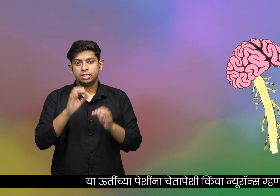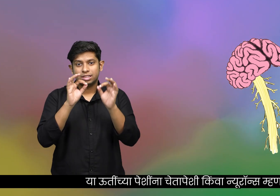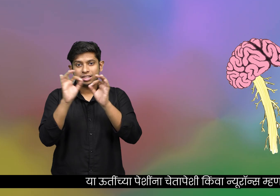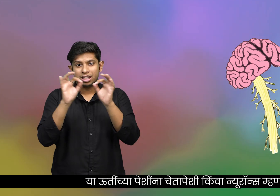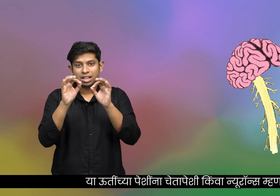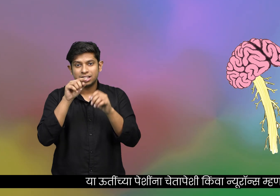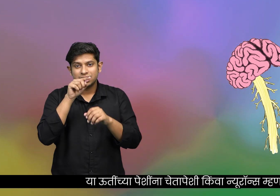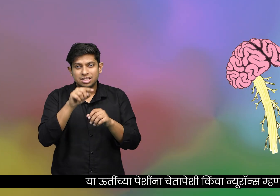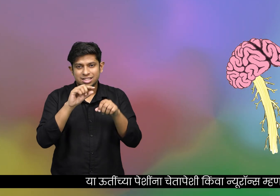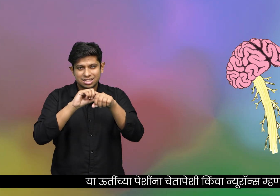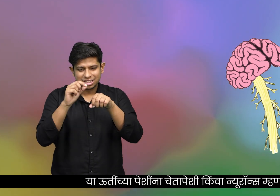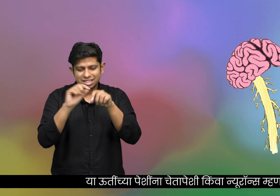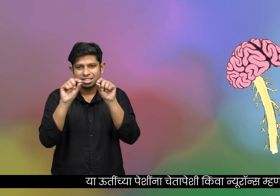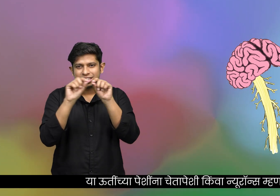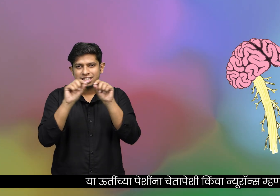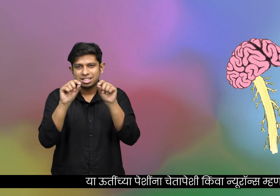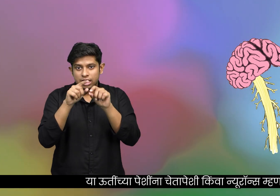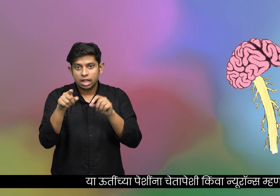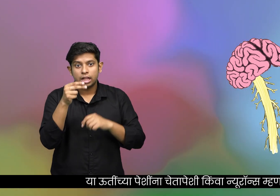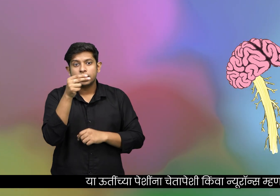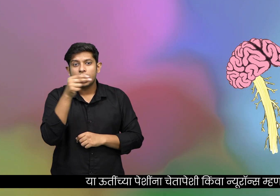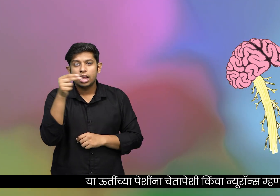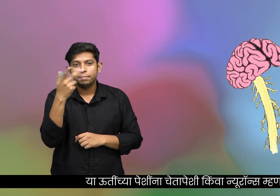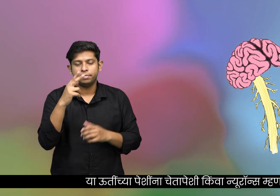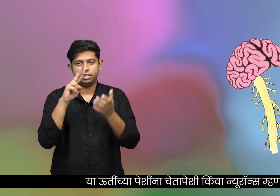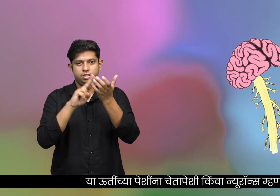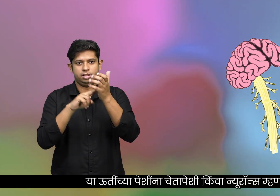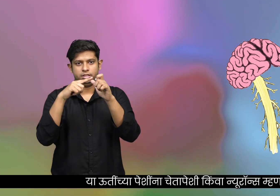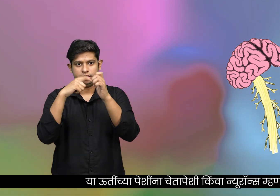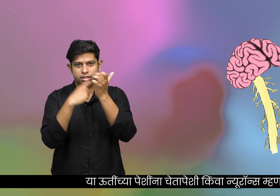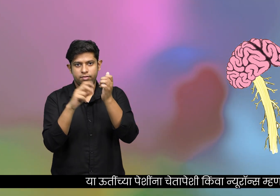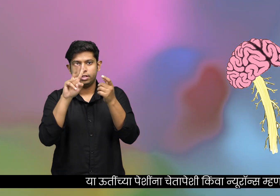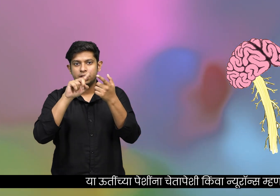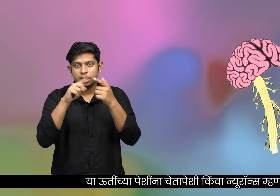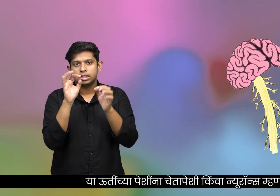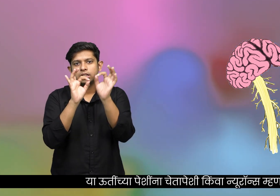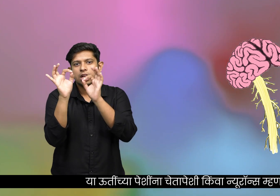पाचवा, या ऊतींच्या पेशींना चेतापेशी किंवा न्यूरॉन्स असं म्हणतात.